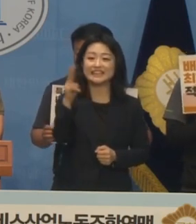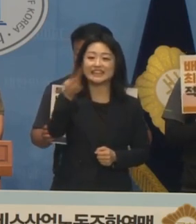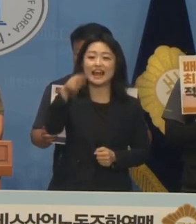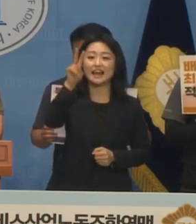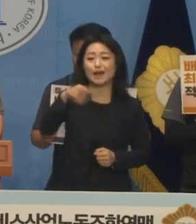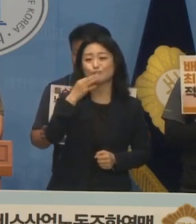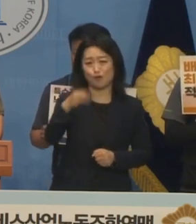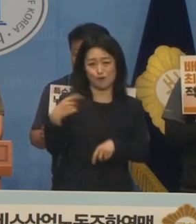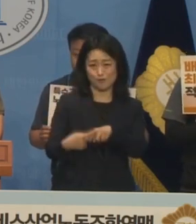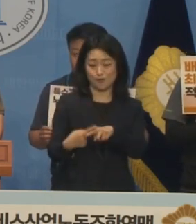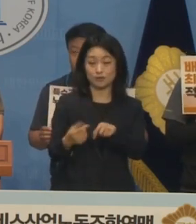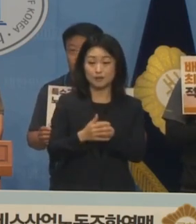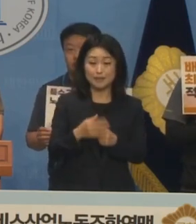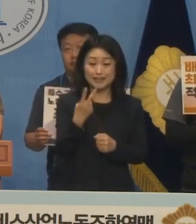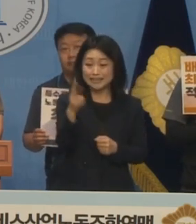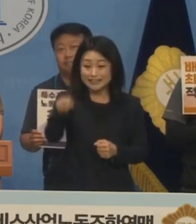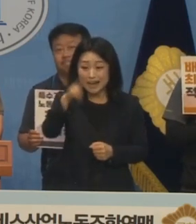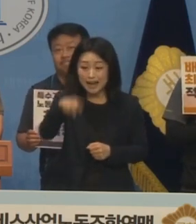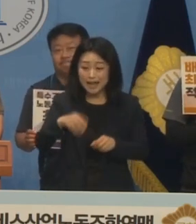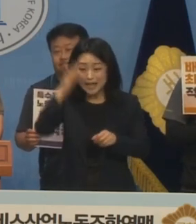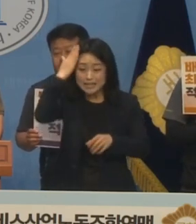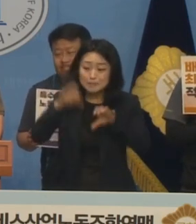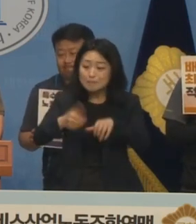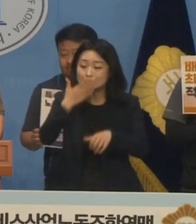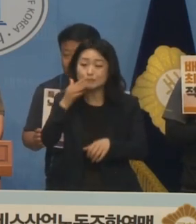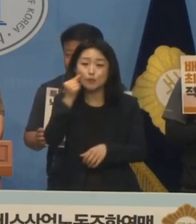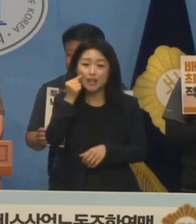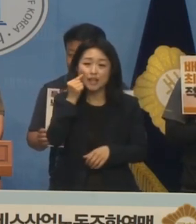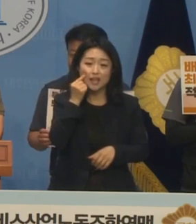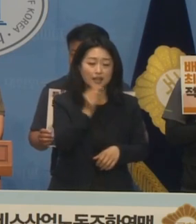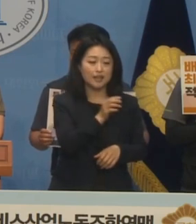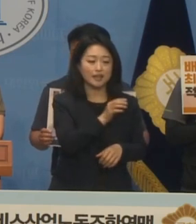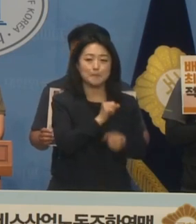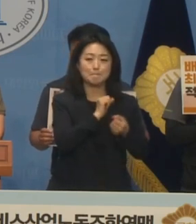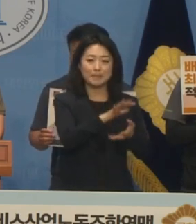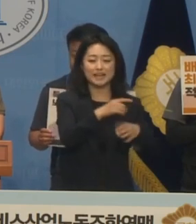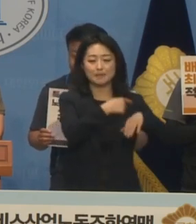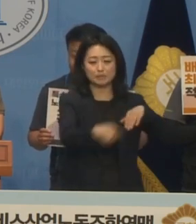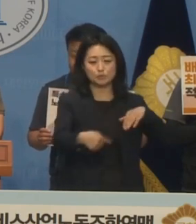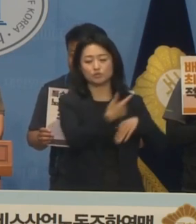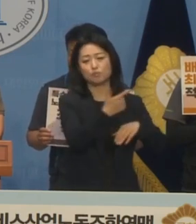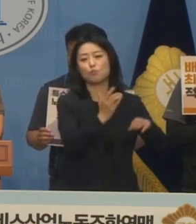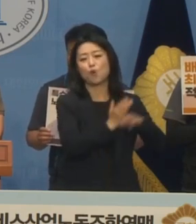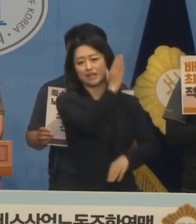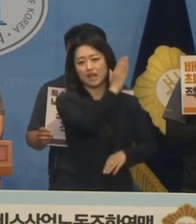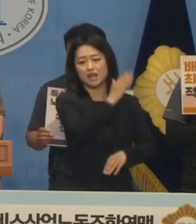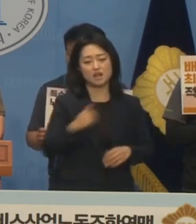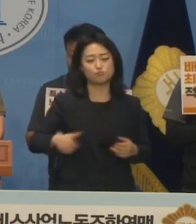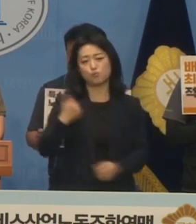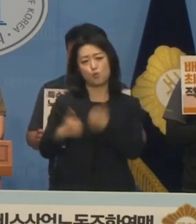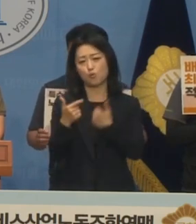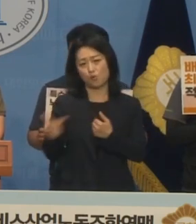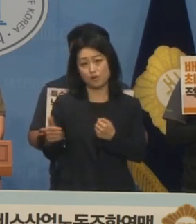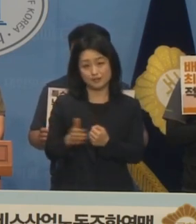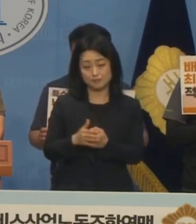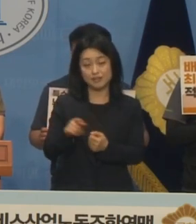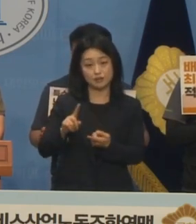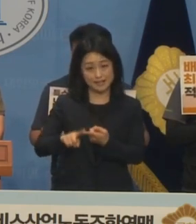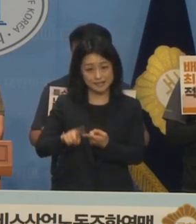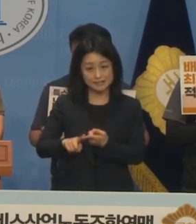2달러 사태가 있었습니다. 배달의 민족에서 라이더에게 지급하는 배달료를 2,000원대로